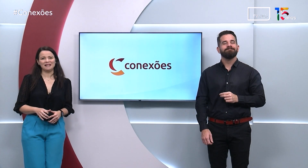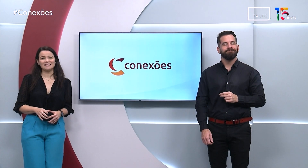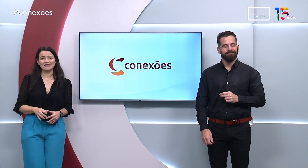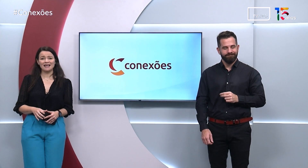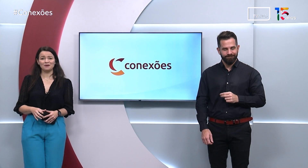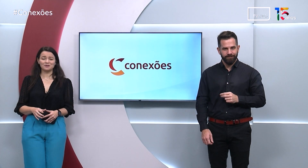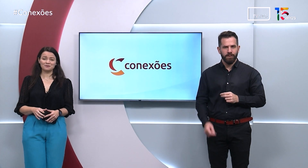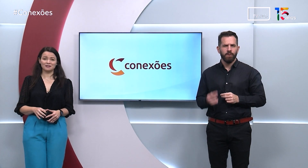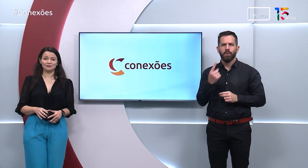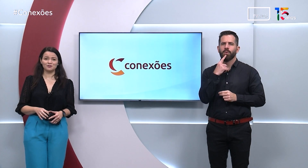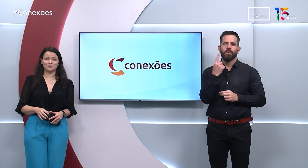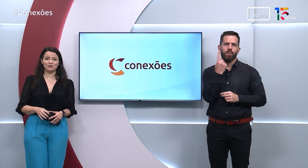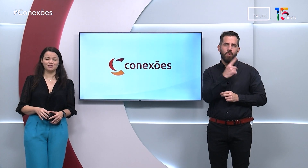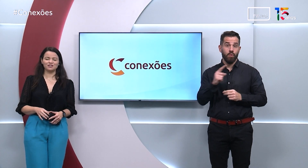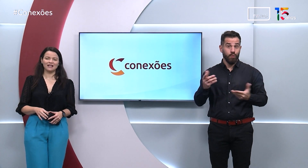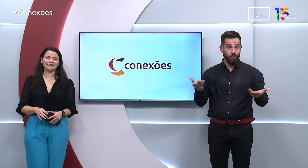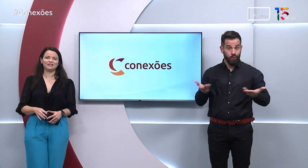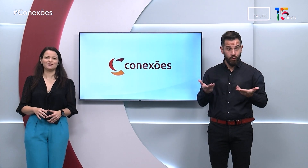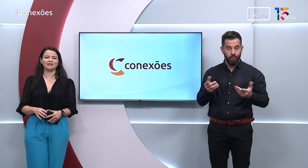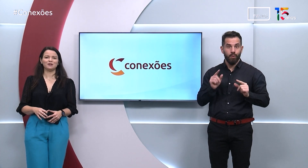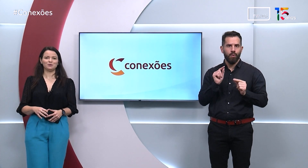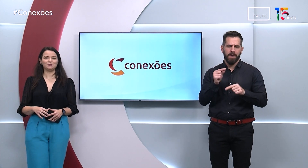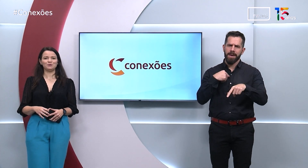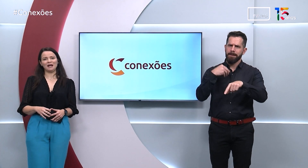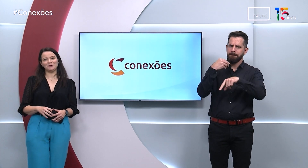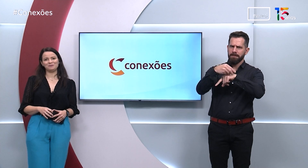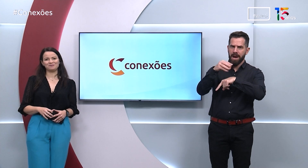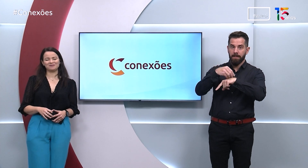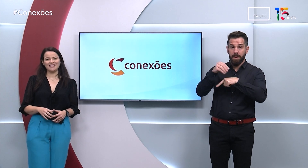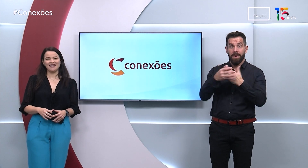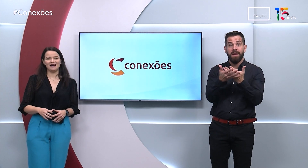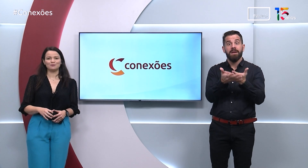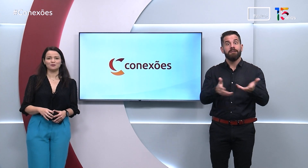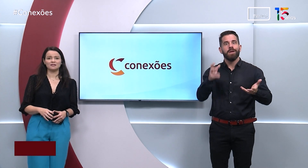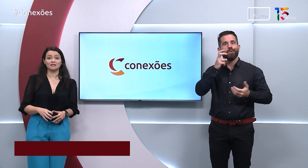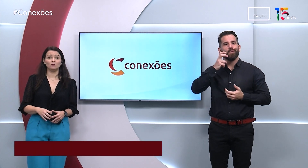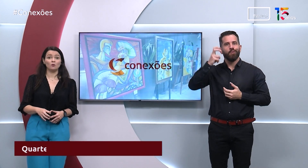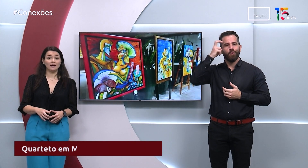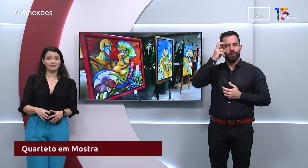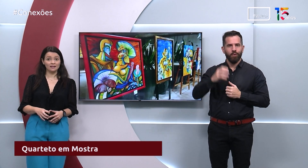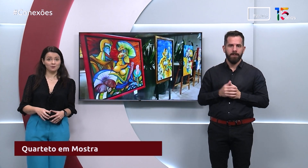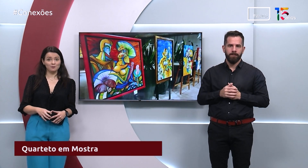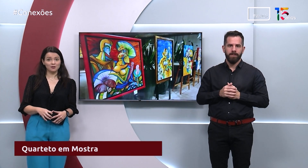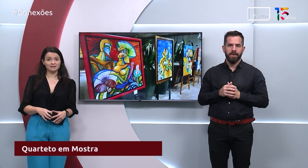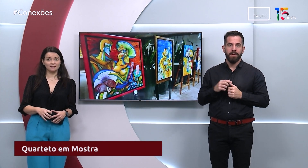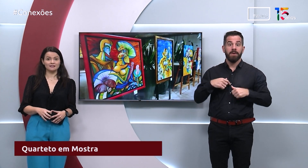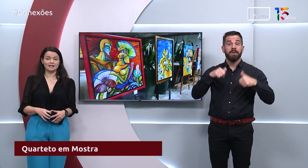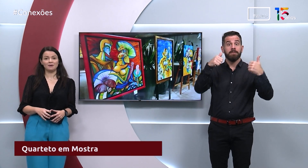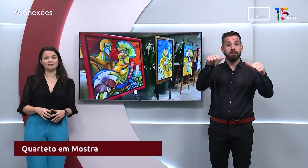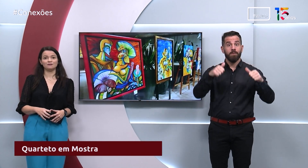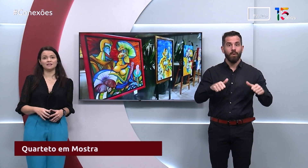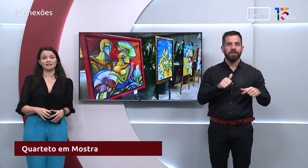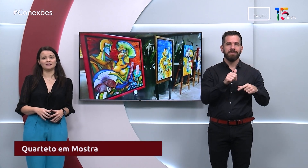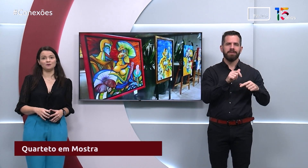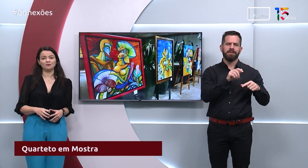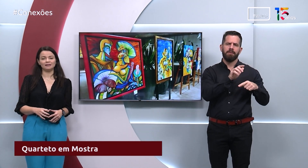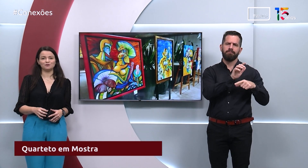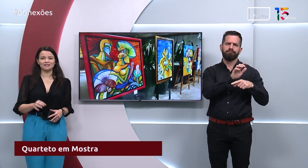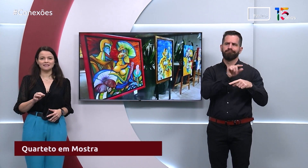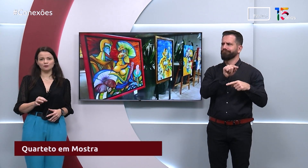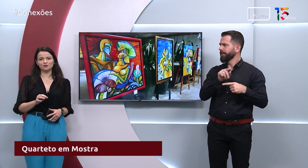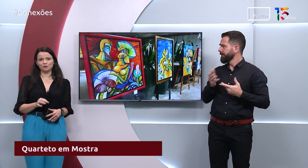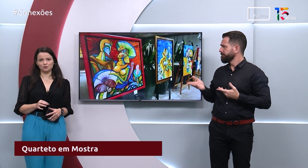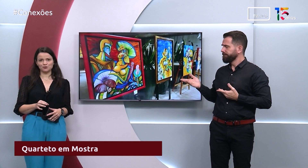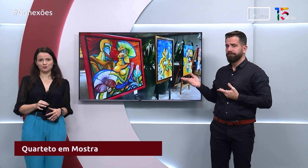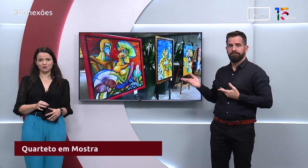Bom, e para encerrar o nosso programa de hoje, já tem dica cultural. A exposição Quarteto em Mostra está aberta à visitação até o